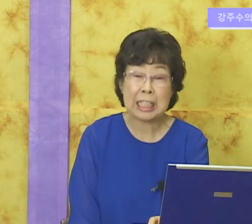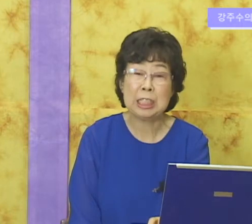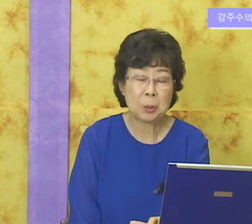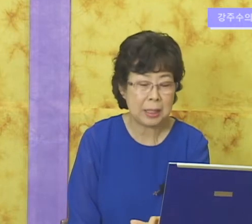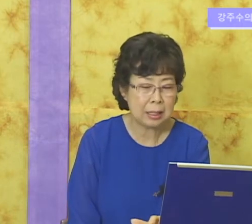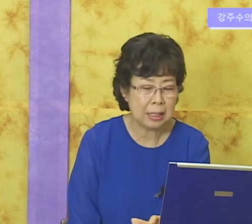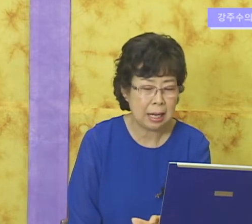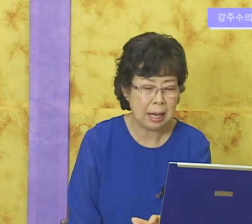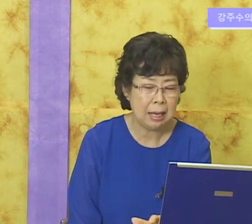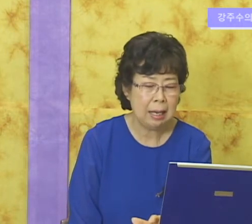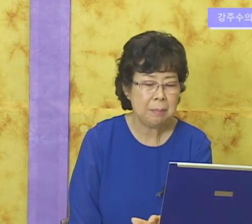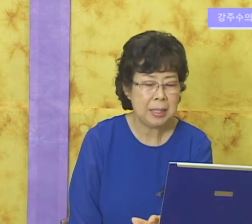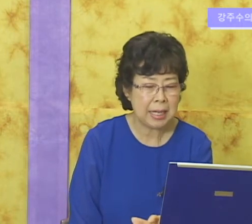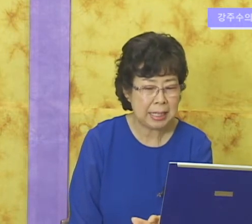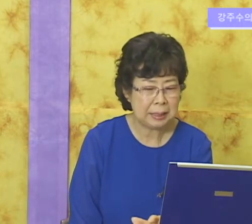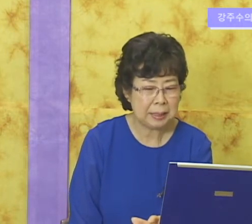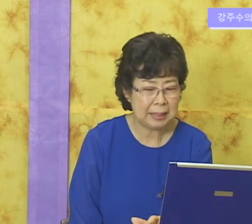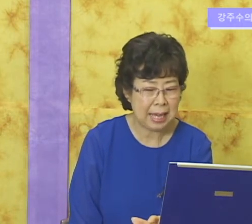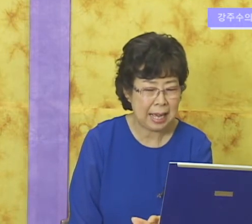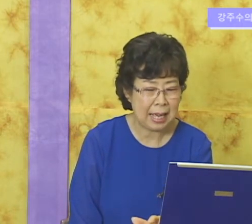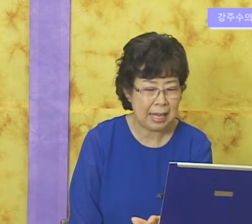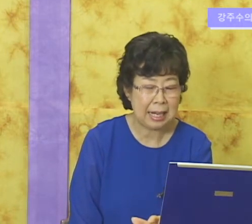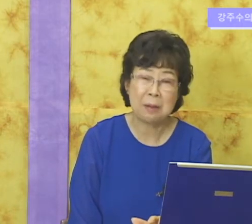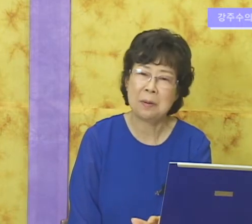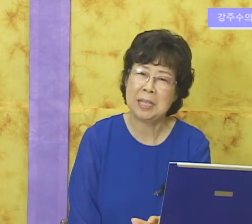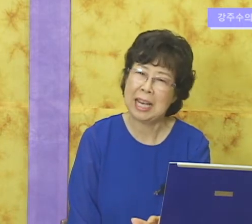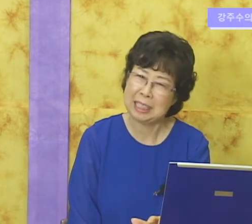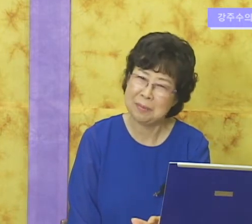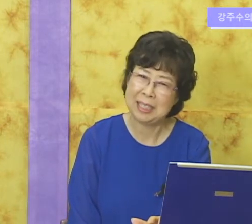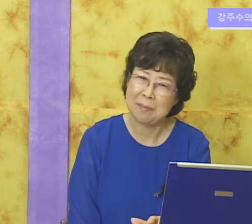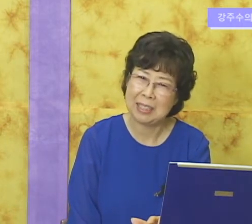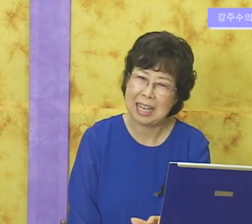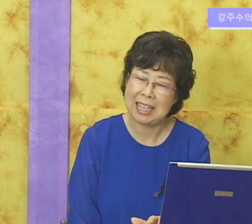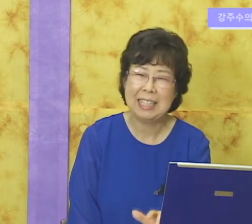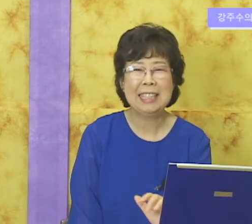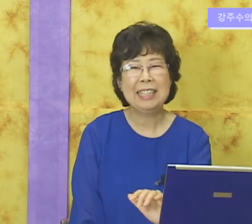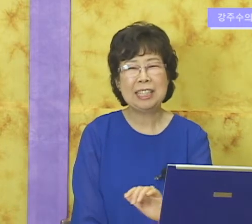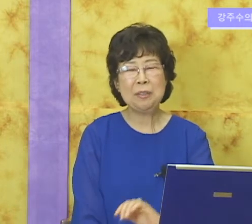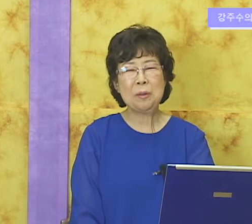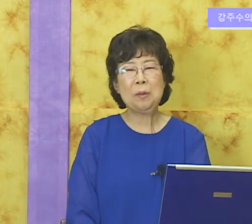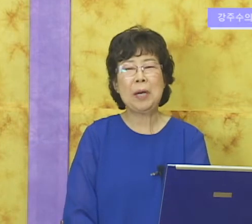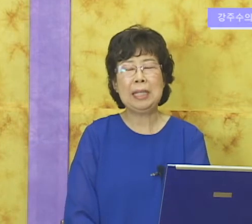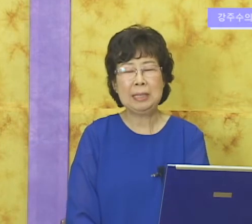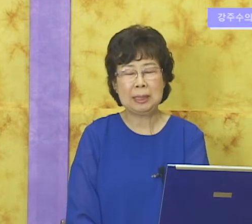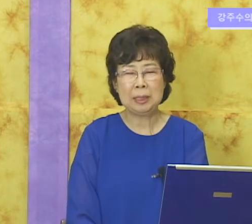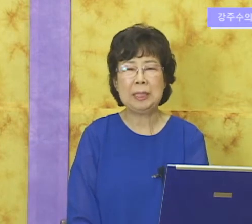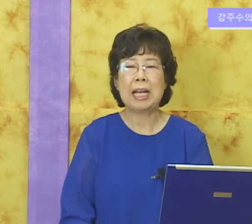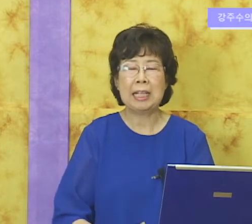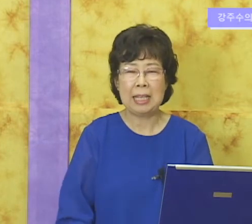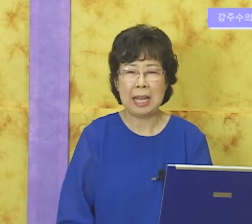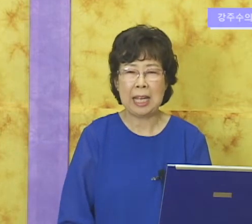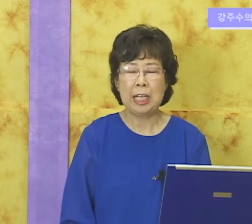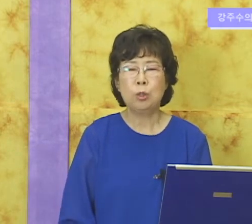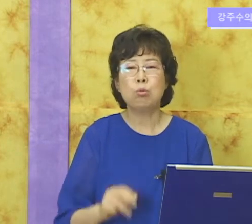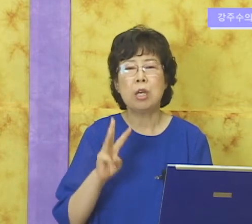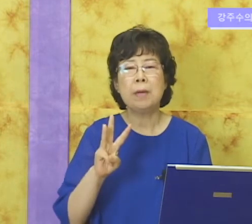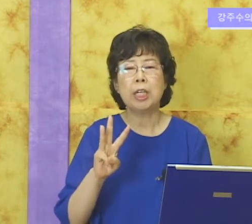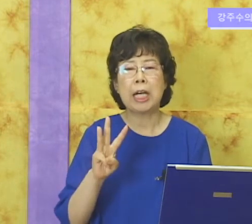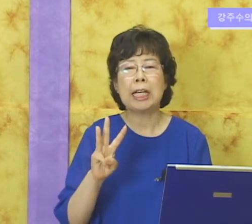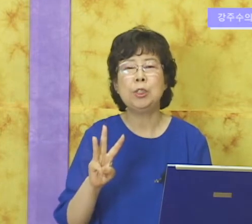이야기 소재거리가 빈약해서 그렇다라고 이해하시면 됩니다. 그리고 농아인들은 어디 갈 때 두세 명이 한